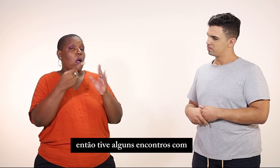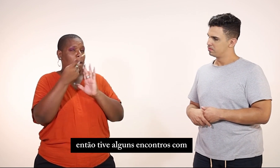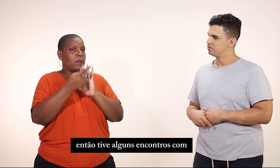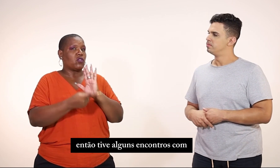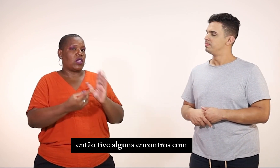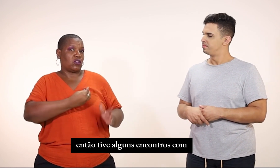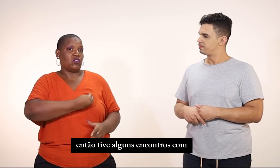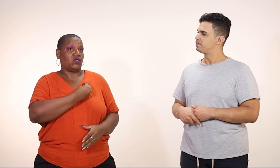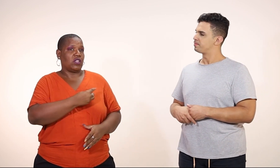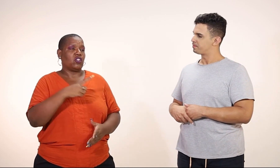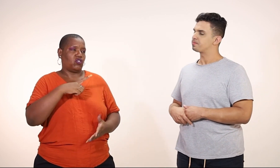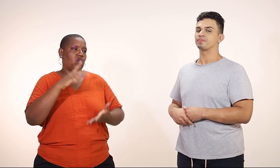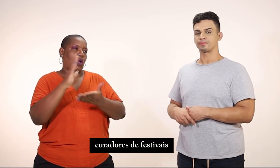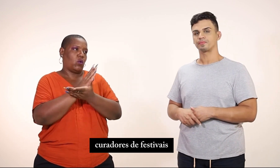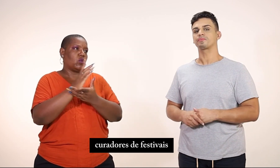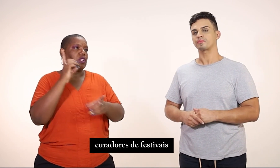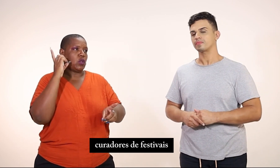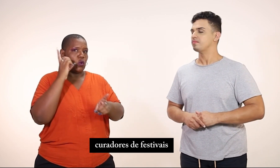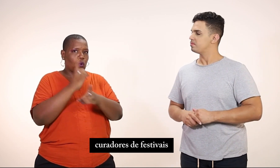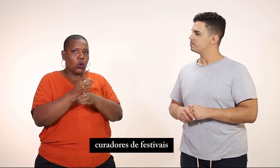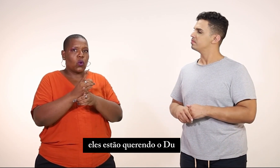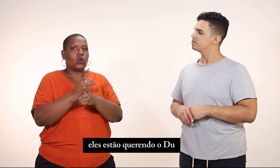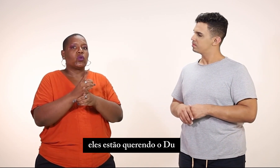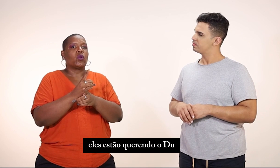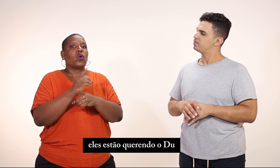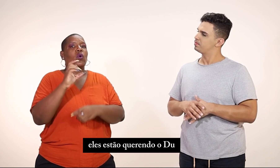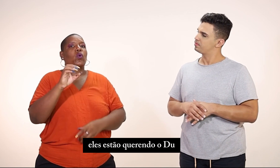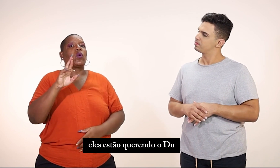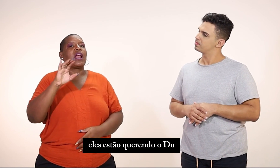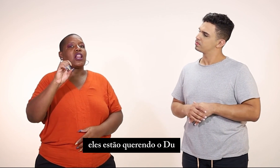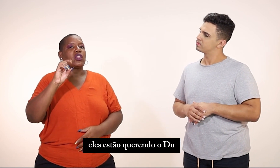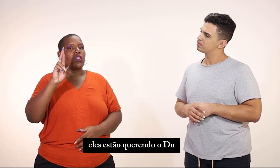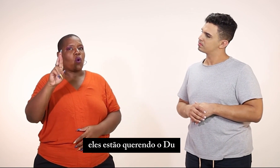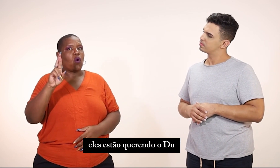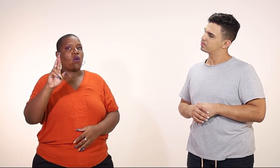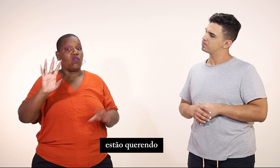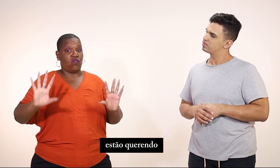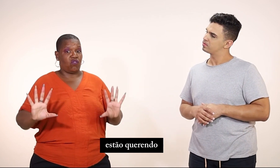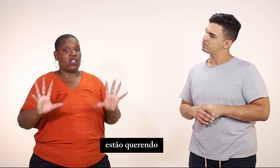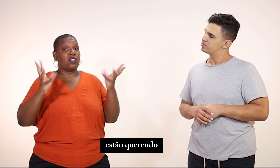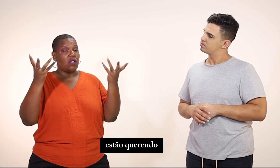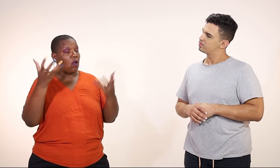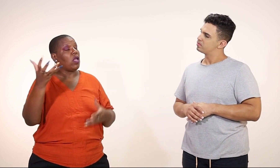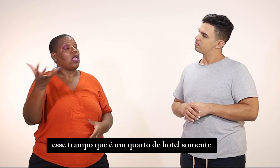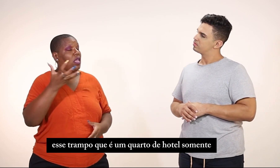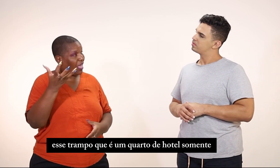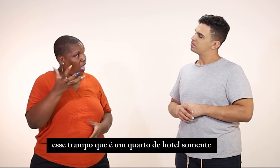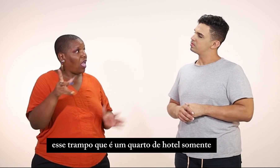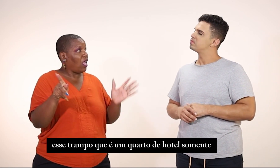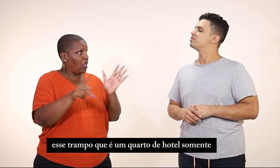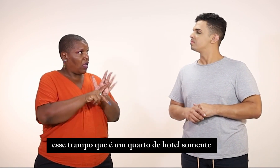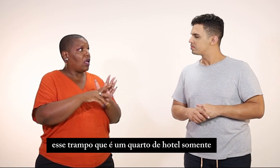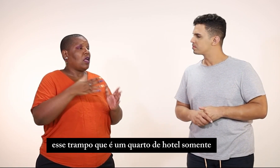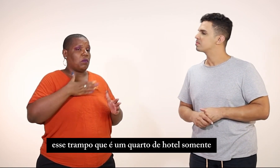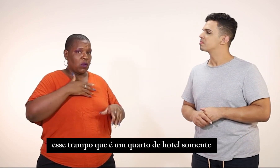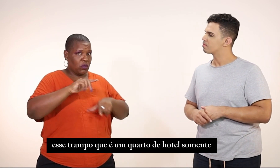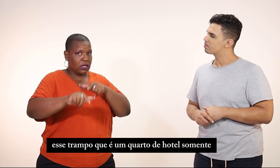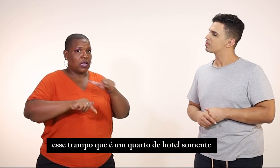encontros com curadores de festivais e eles estão querendo o duo, estão querendo esse trampo, que é um quarto de hotel